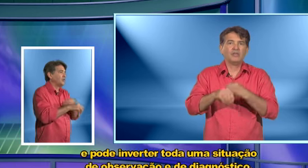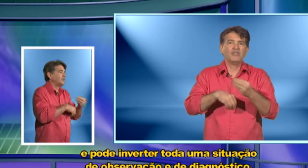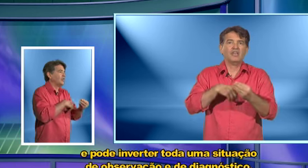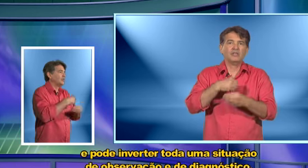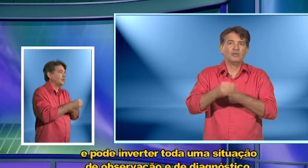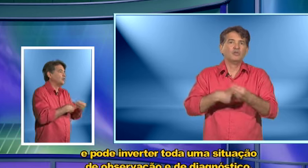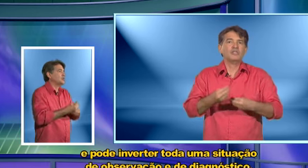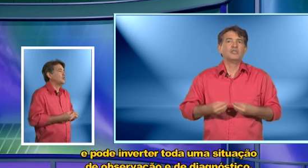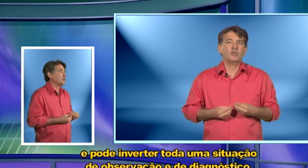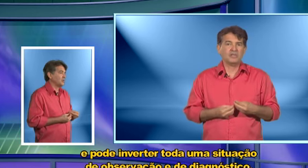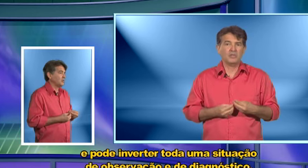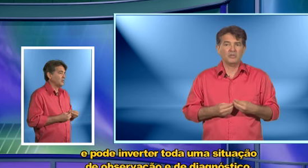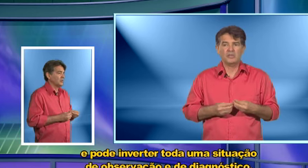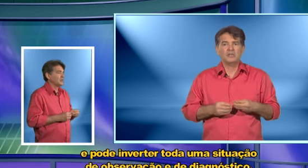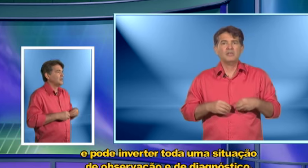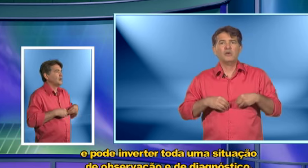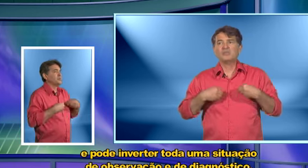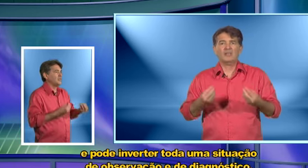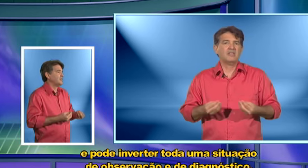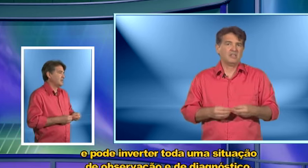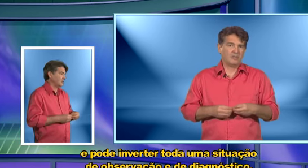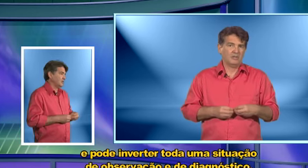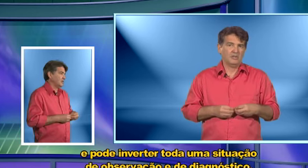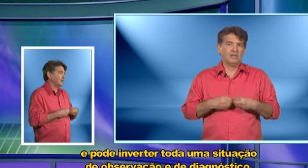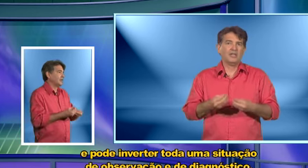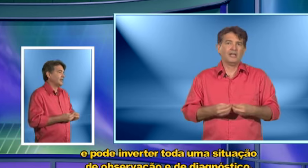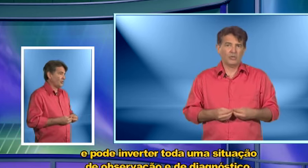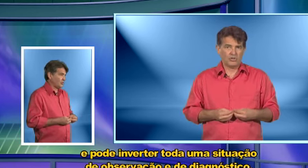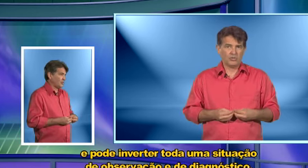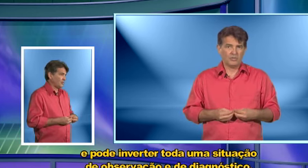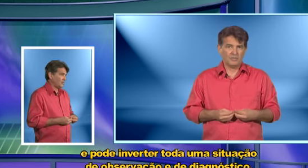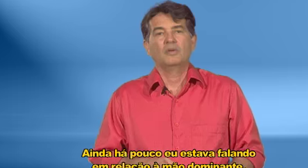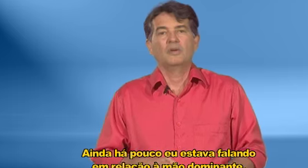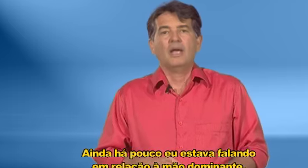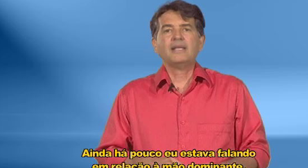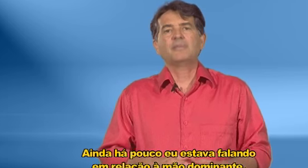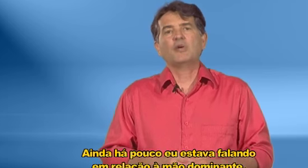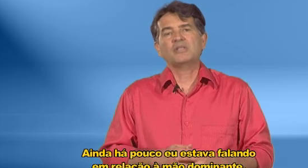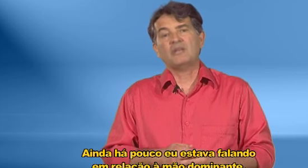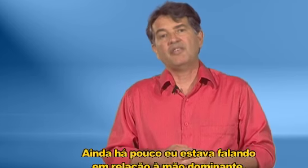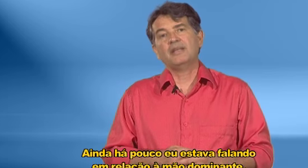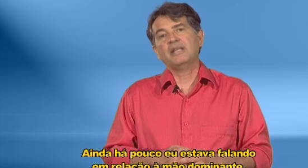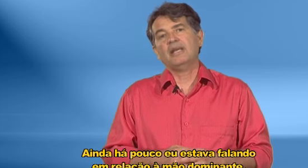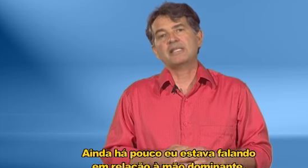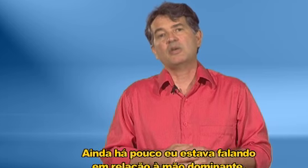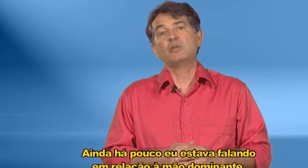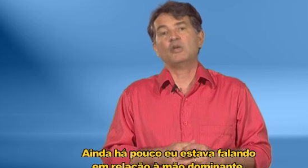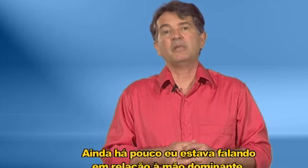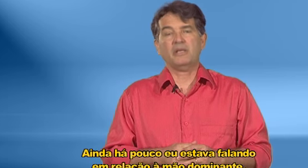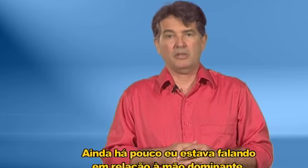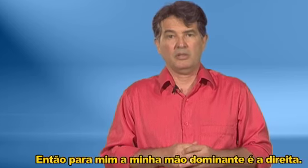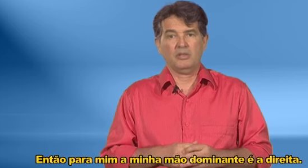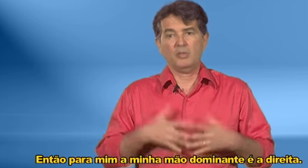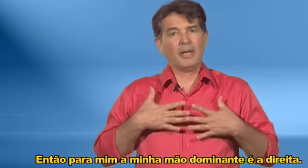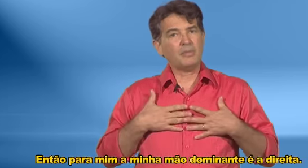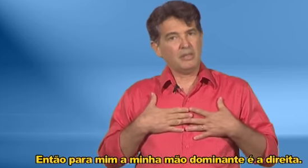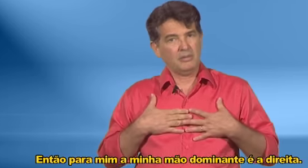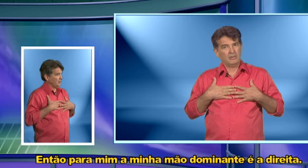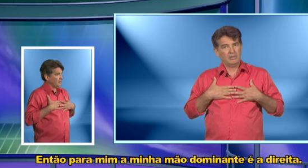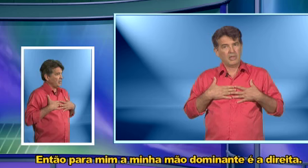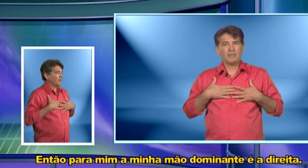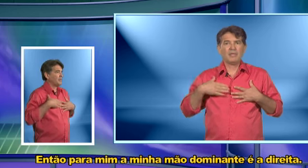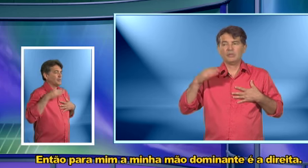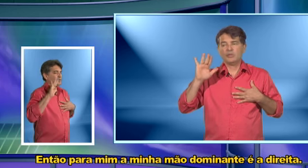E pode inverter toda uma situação de observação e de diagnóstico. Ainda há pouco eu estava falando em relação à mão dominante. Então, para